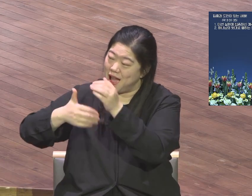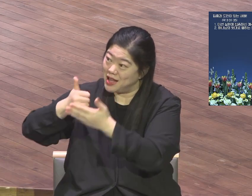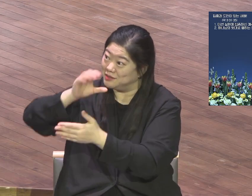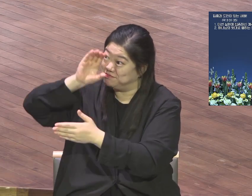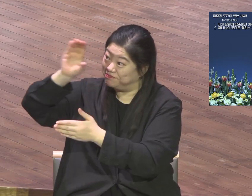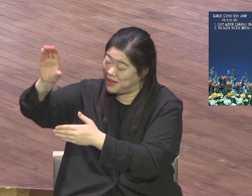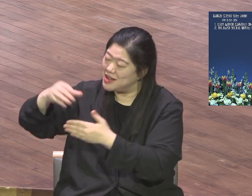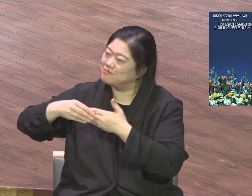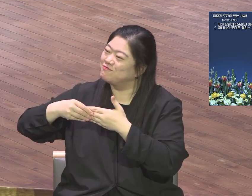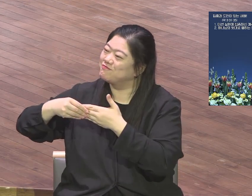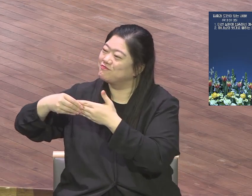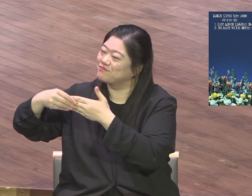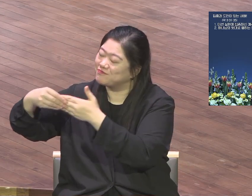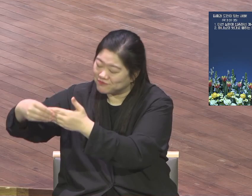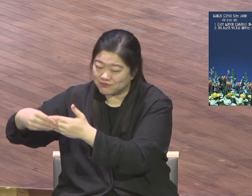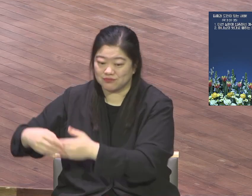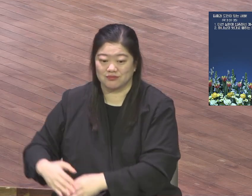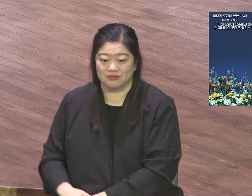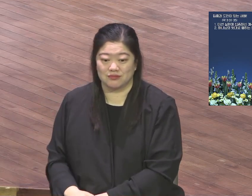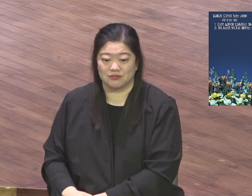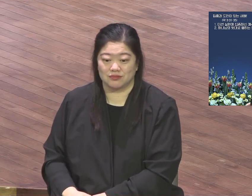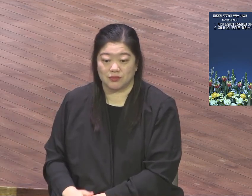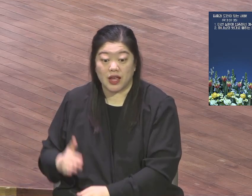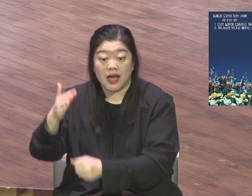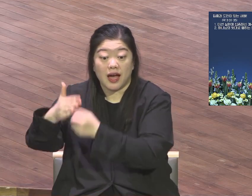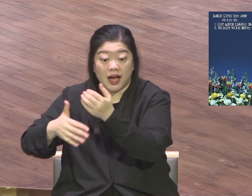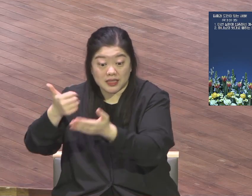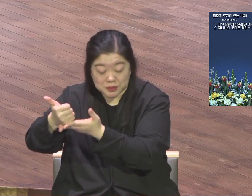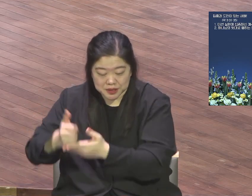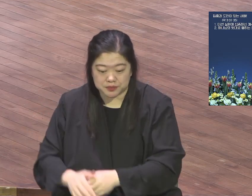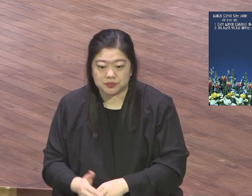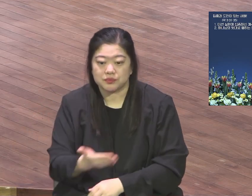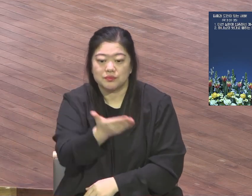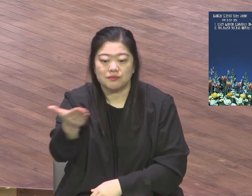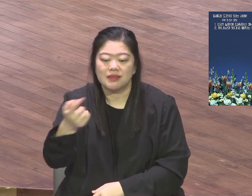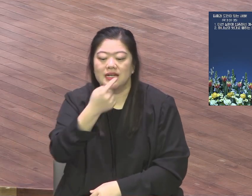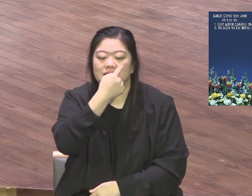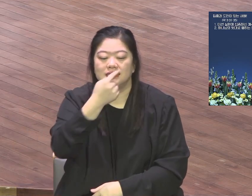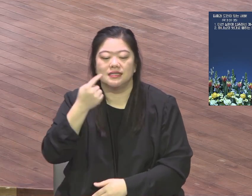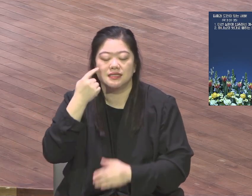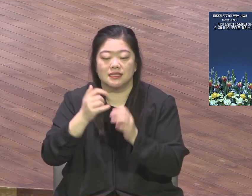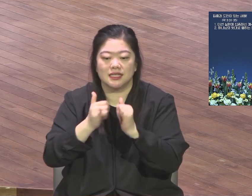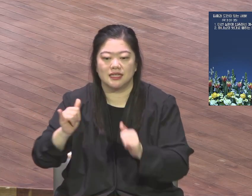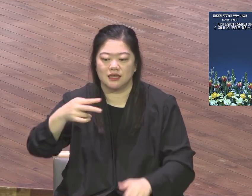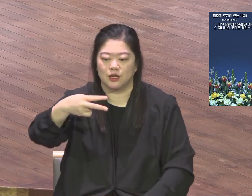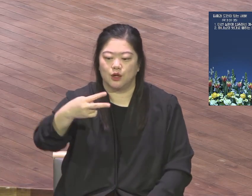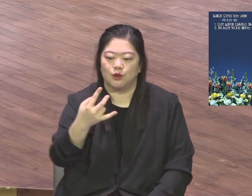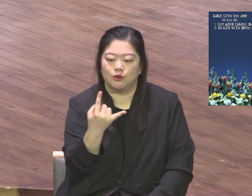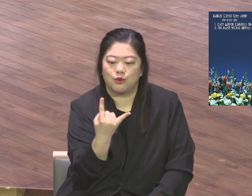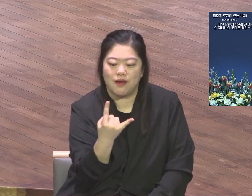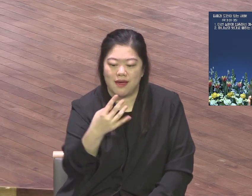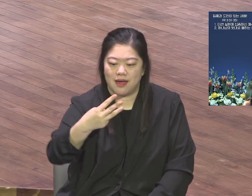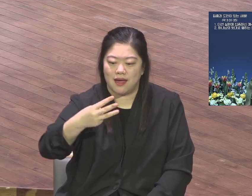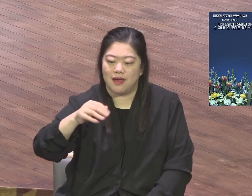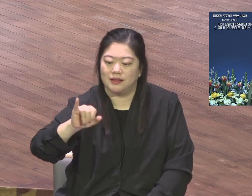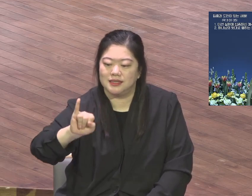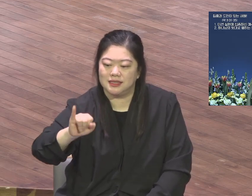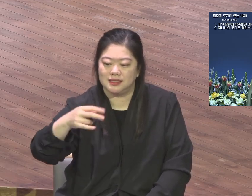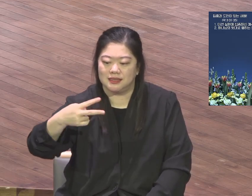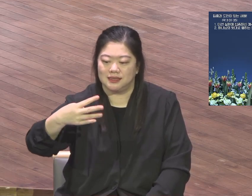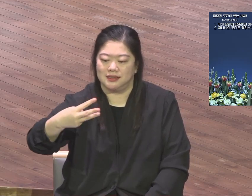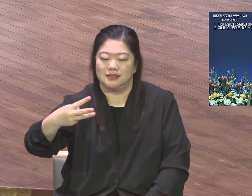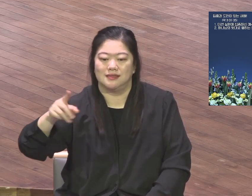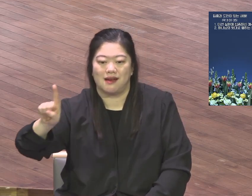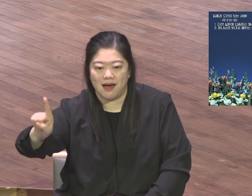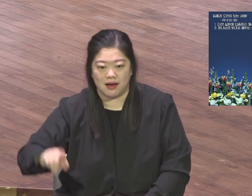그랬지 되라고 말 안 했어요. 되라는 종교예요. 되리라는 복음이에요. 아멘. 되게 되죠. 저절로